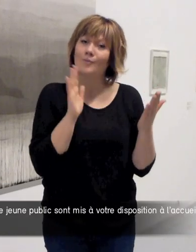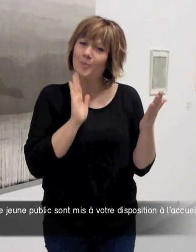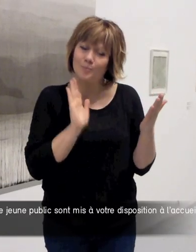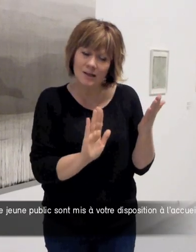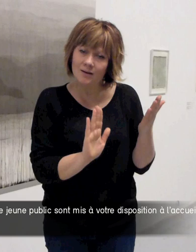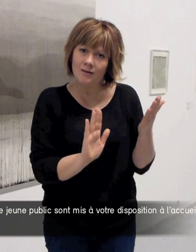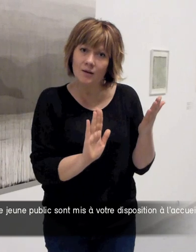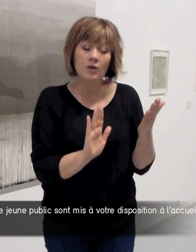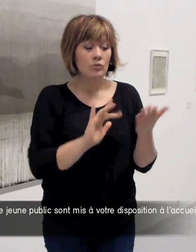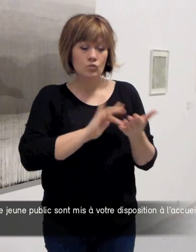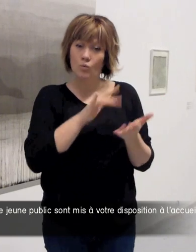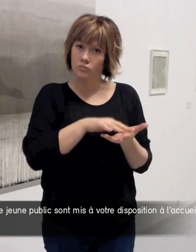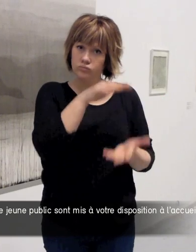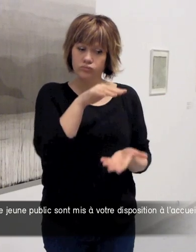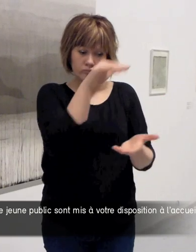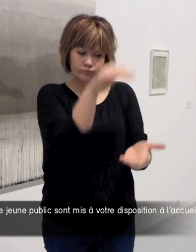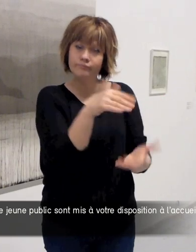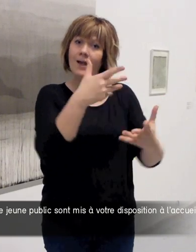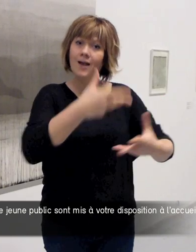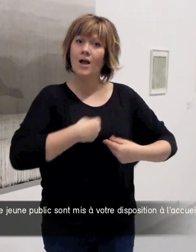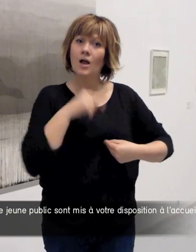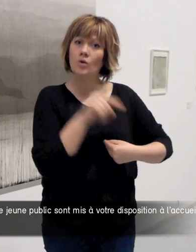sont mis à votre disposition à l'accueil du FRAC.